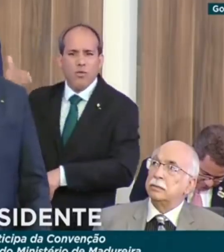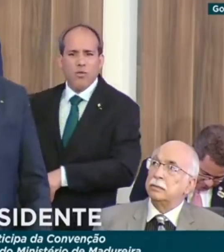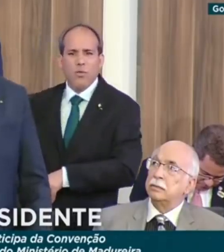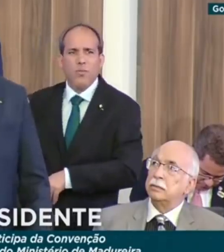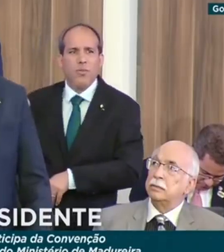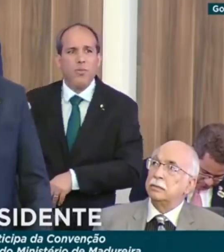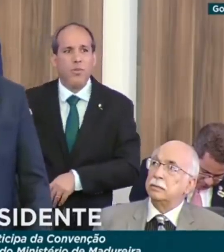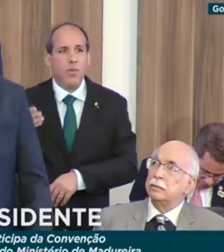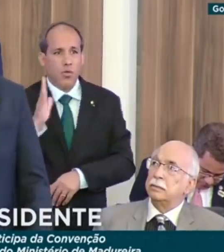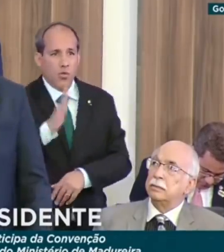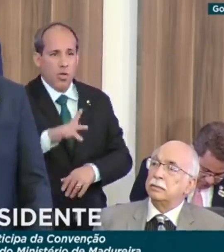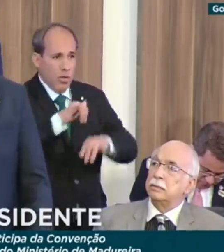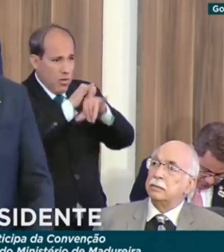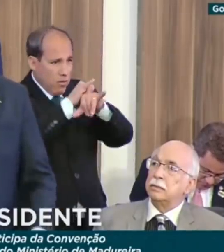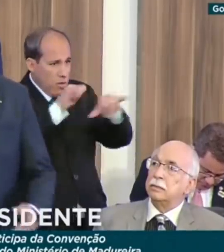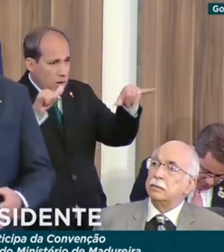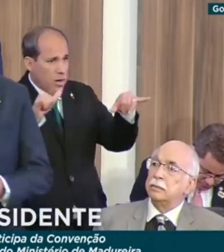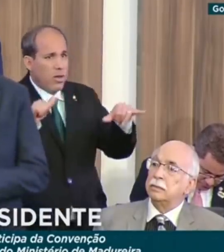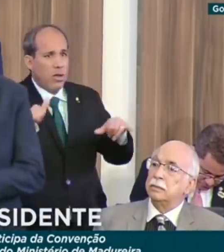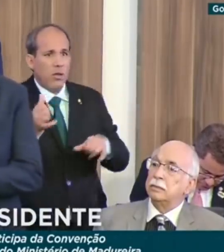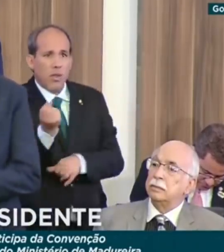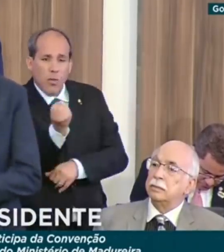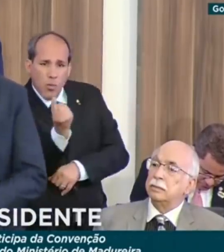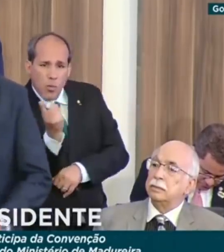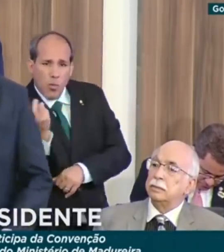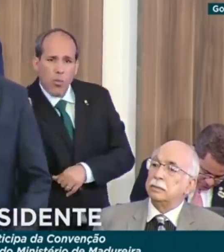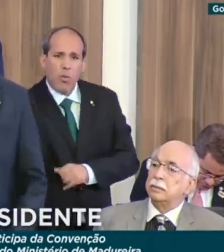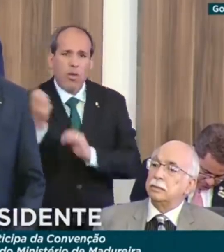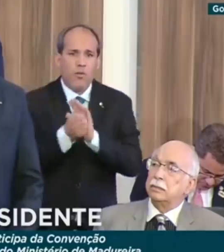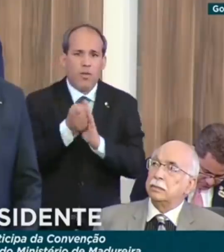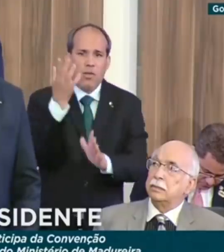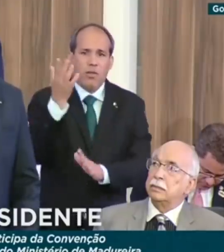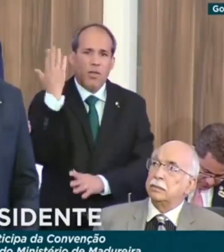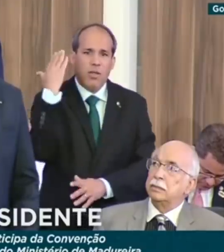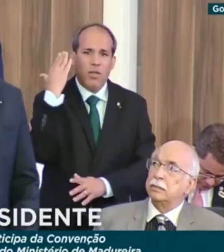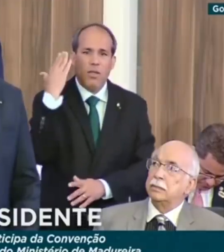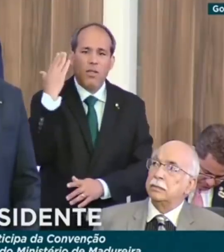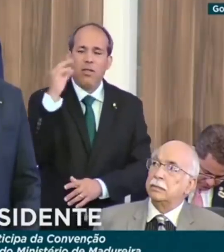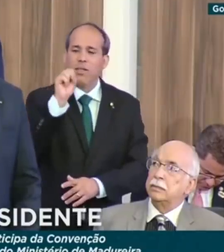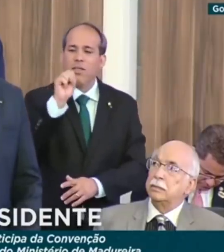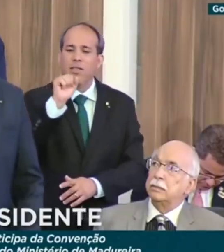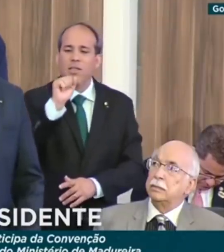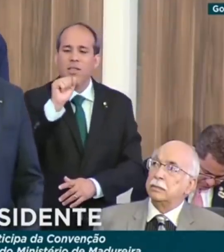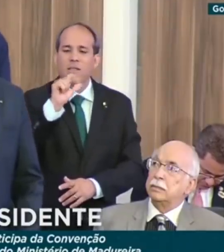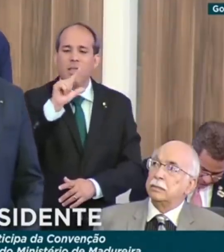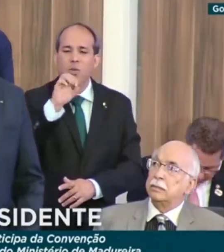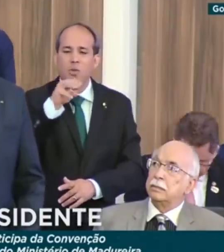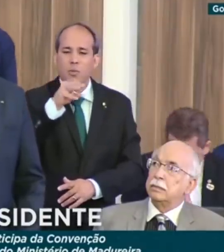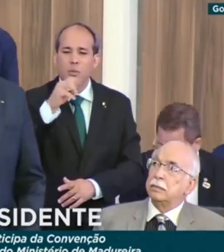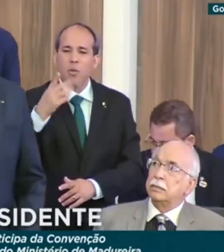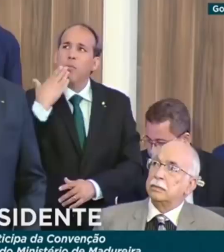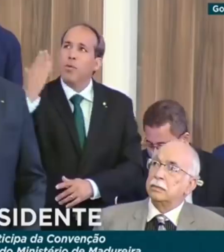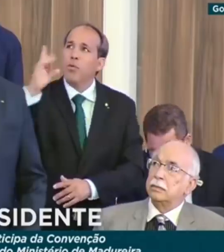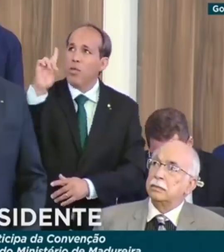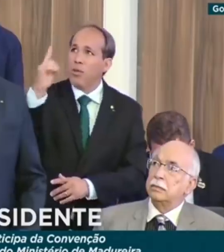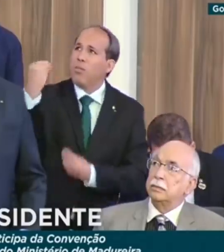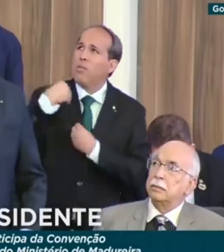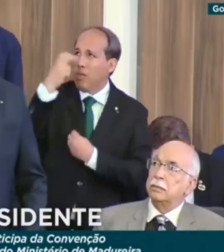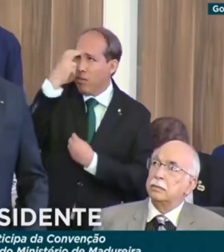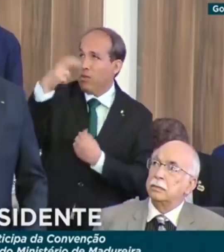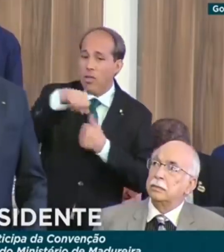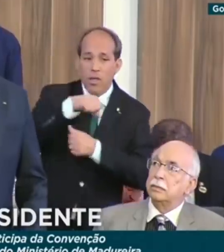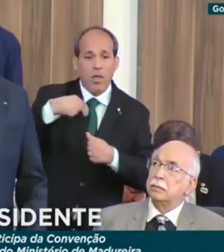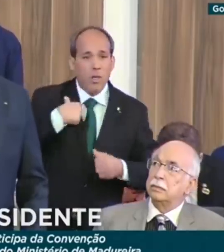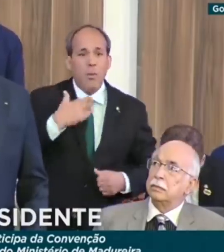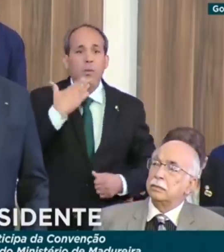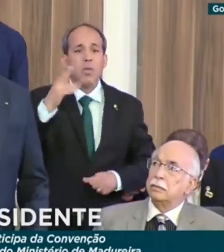Como eu já disse algumas vezes, né? Lá atrás Salomão pediu sabedoria. Eu peço mais